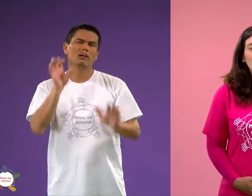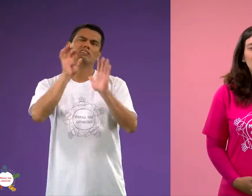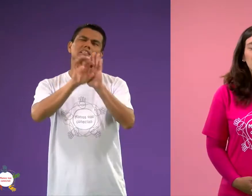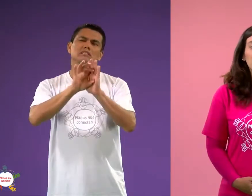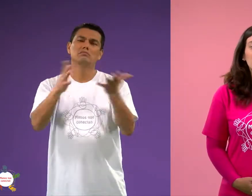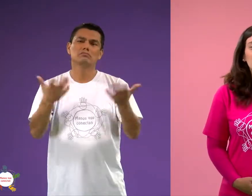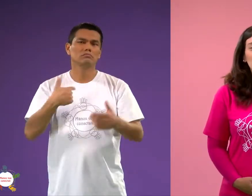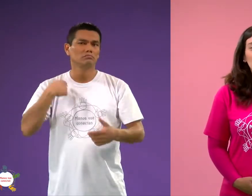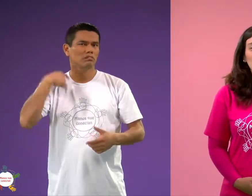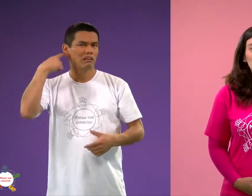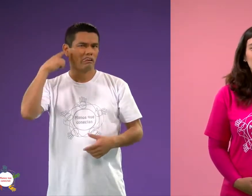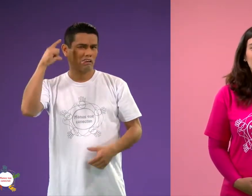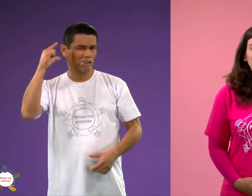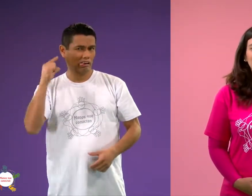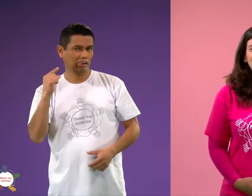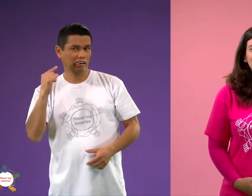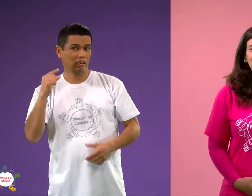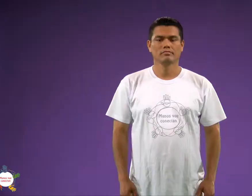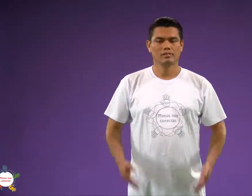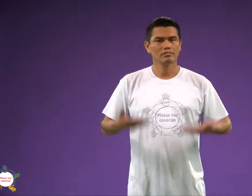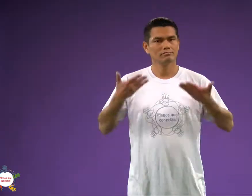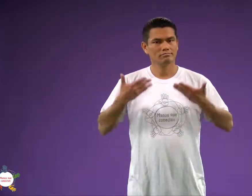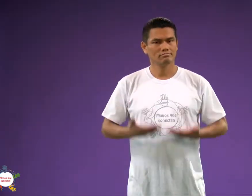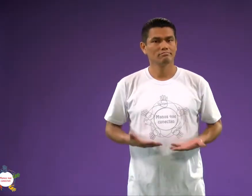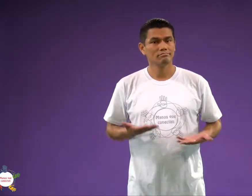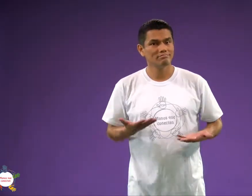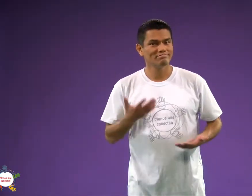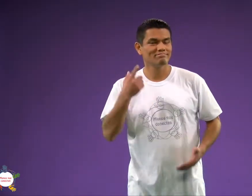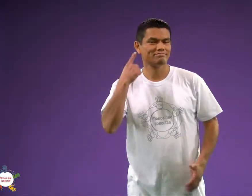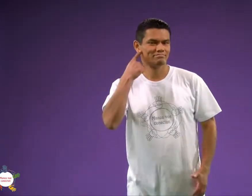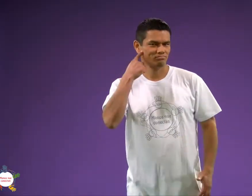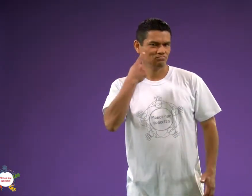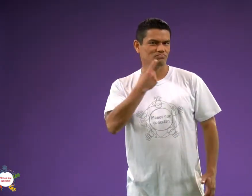Por ejemplo, yo soy hipoacúsica. Y yo soy sordo.